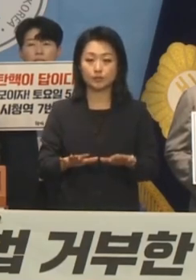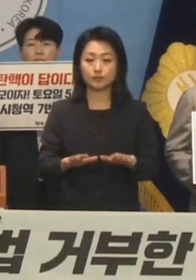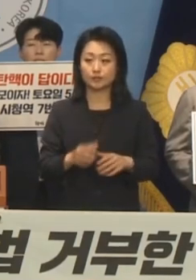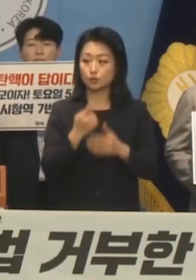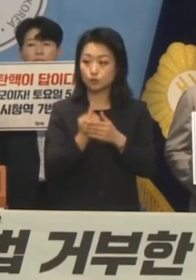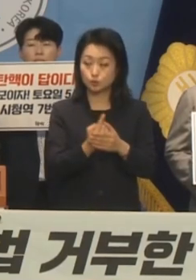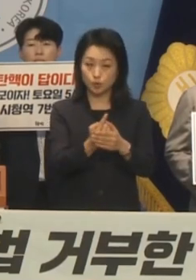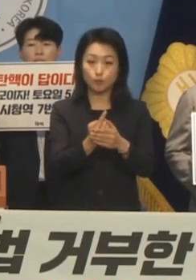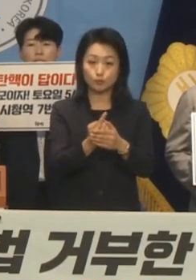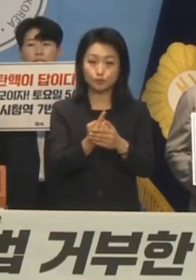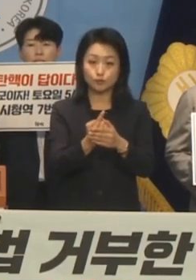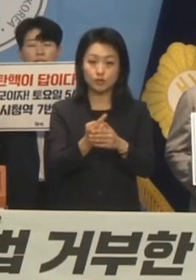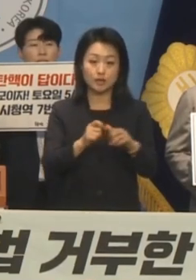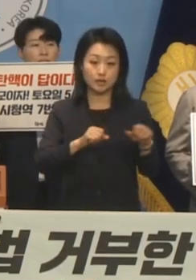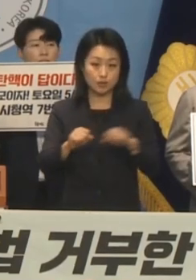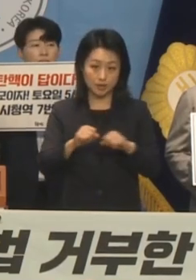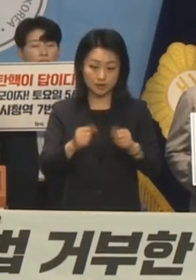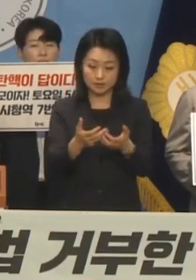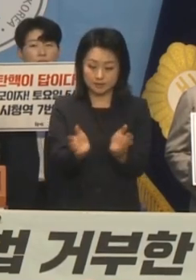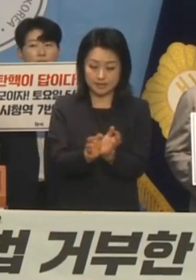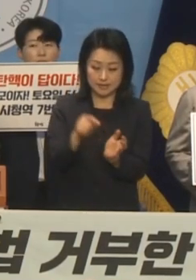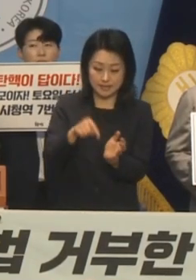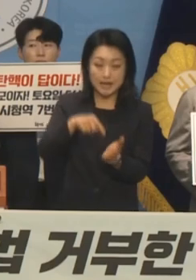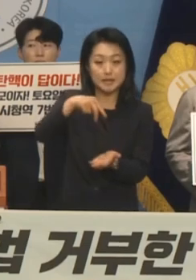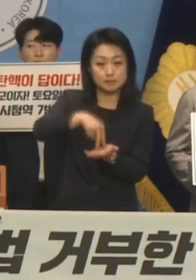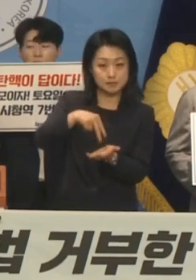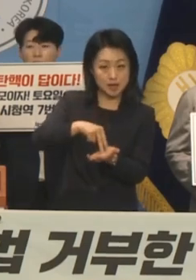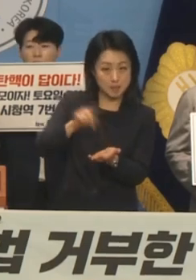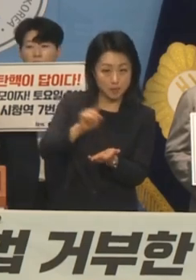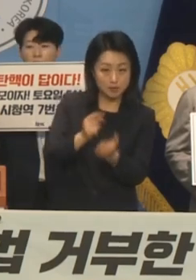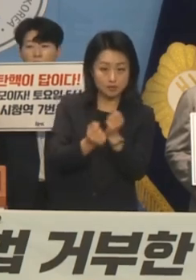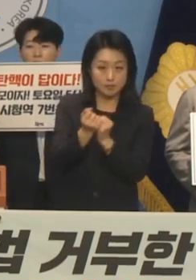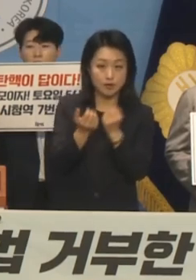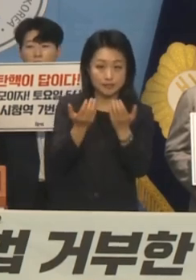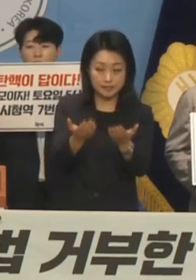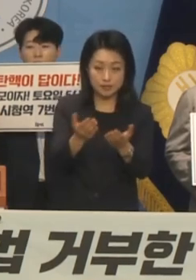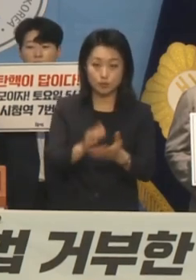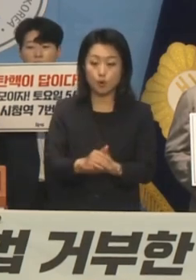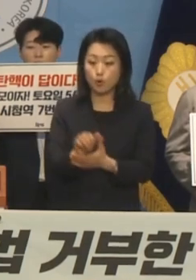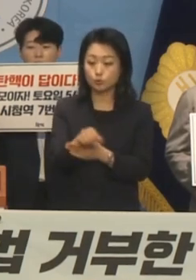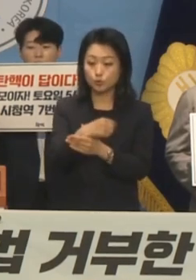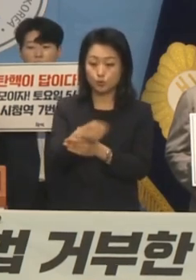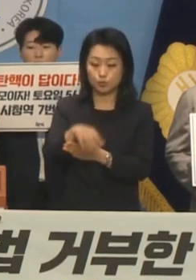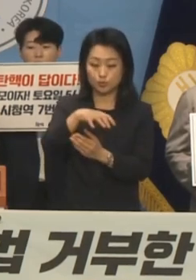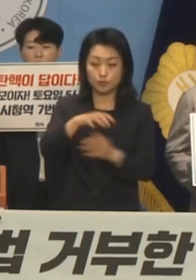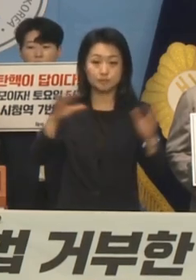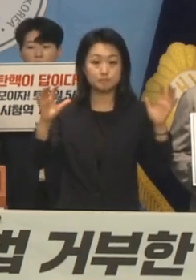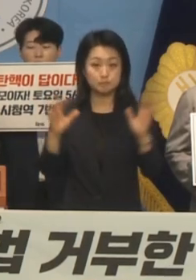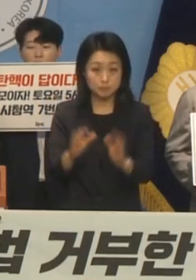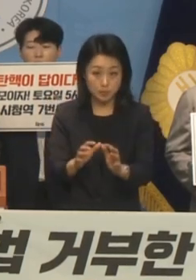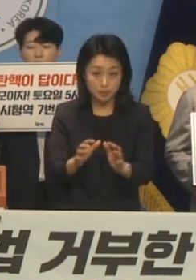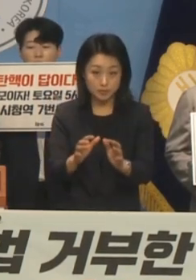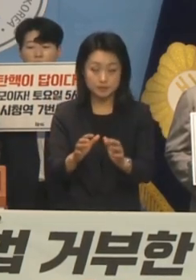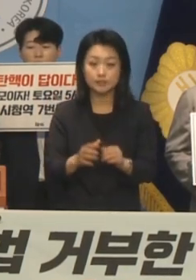촛불행동 입장을 좀 밝히고요. 25일 범국민대회 그리고 전국 집중 촛불 대행진에 대해서